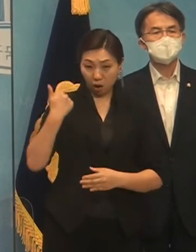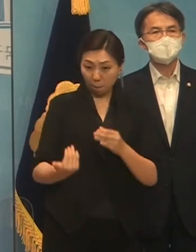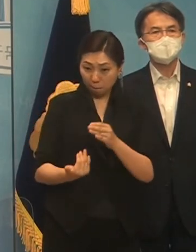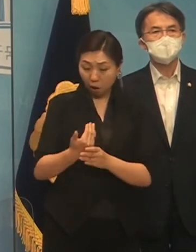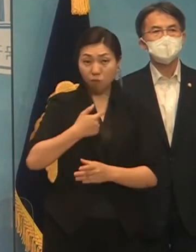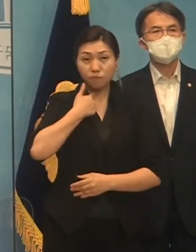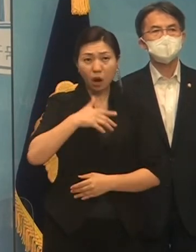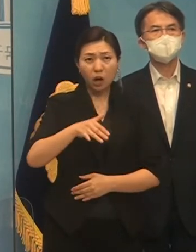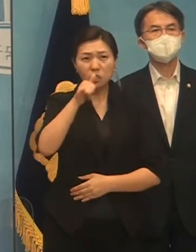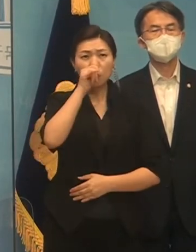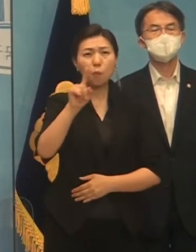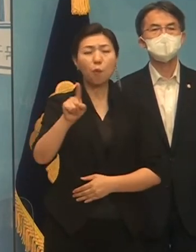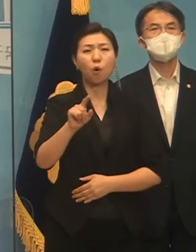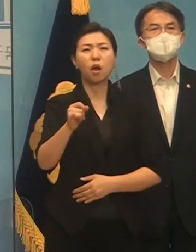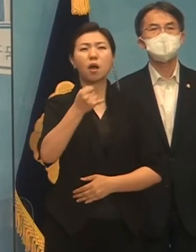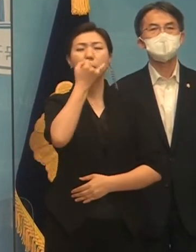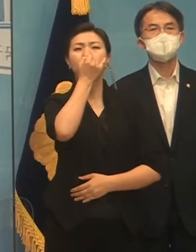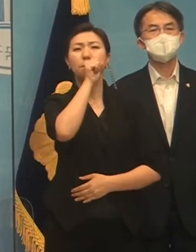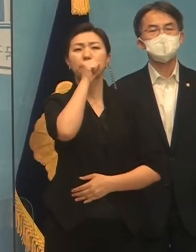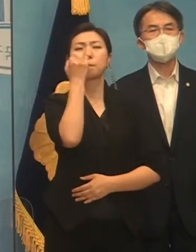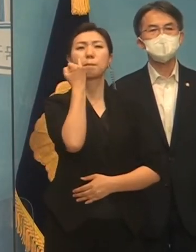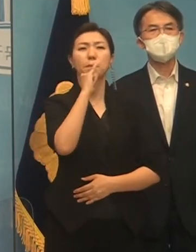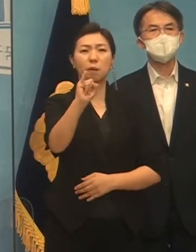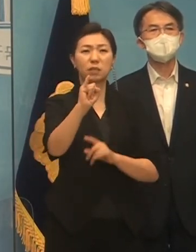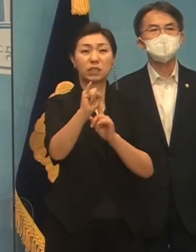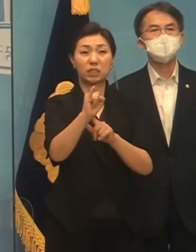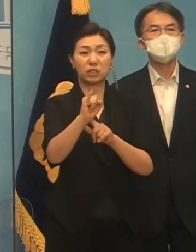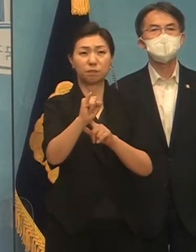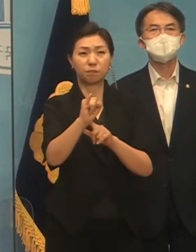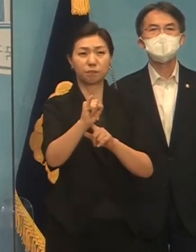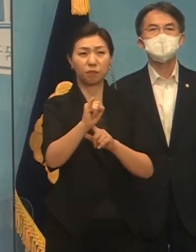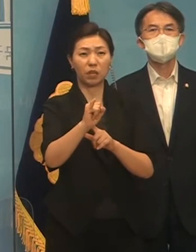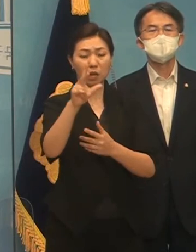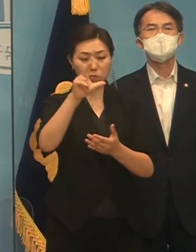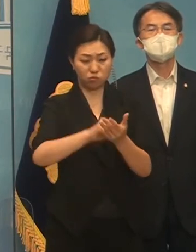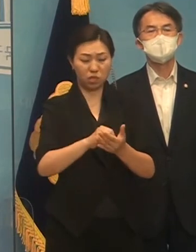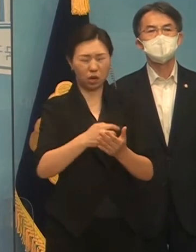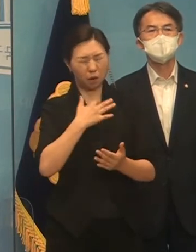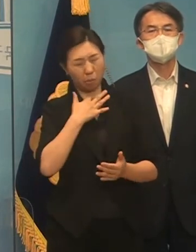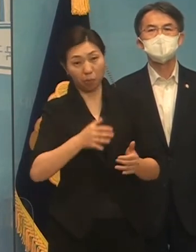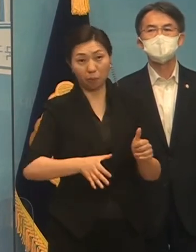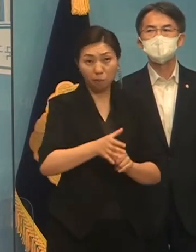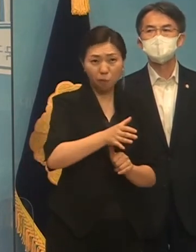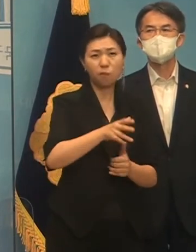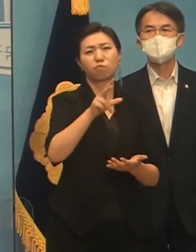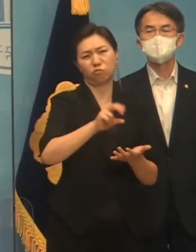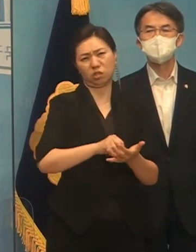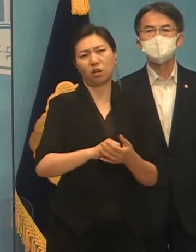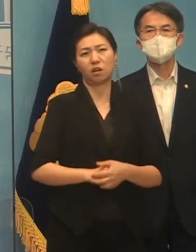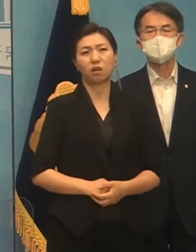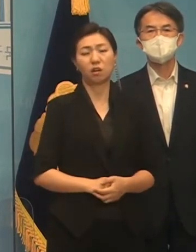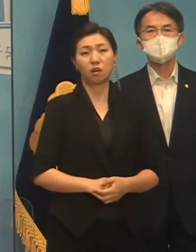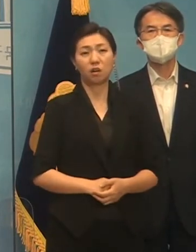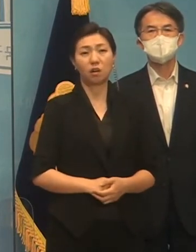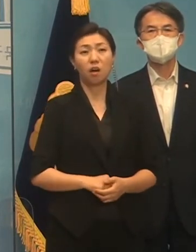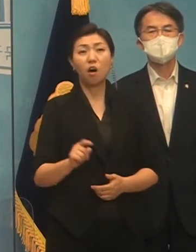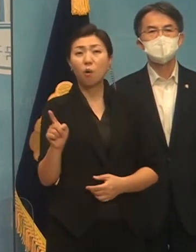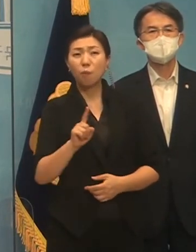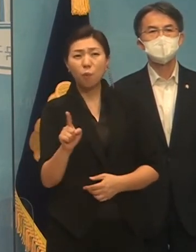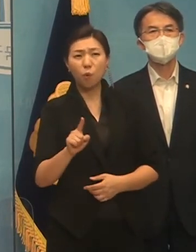있습니다. 페미니즘 논쟁, 혐오 현상과 같은 것들입니다. 그 뿌리는 삶의